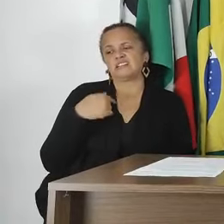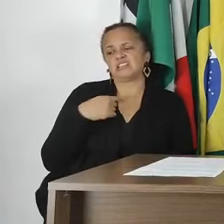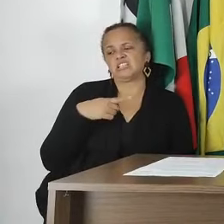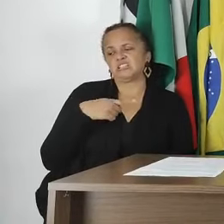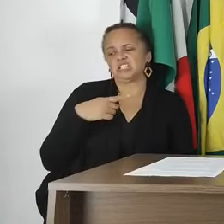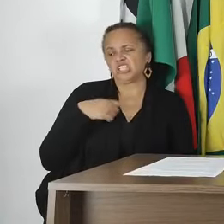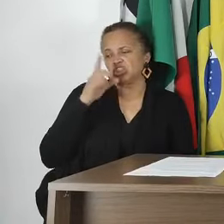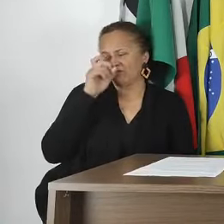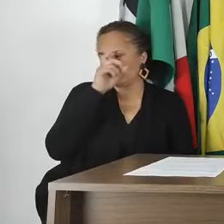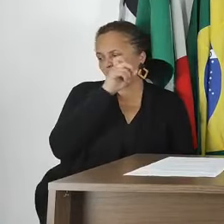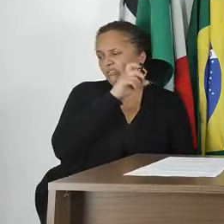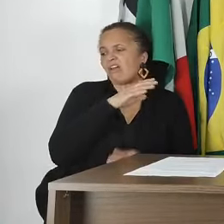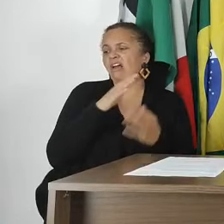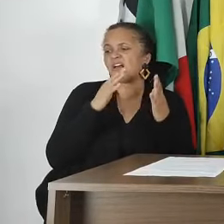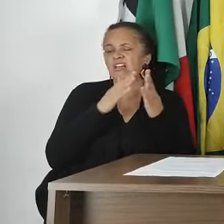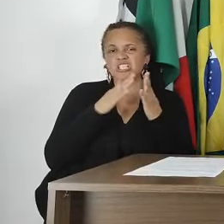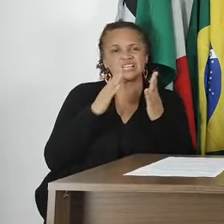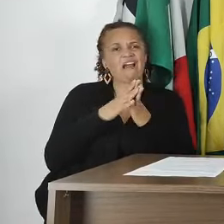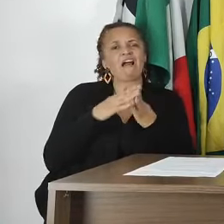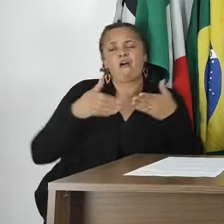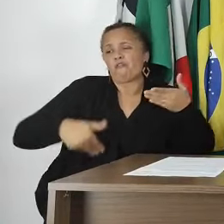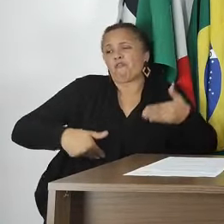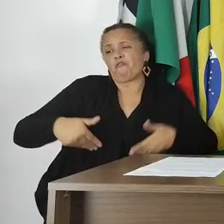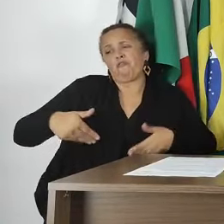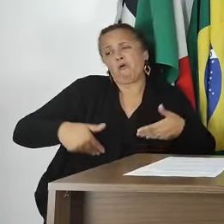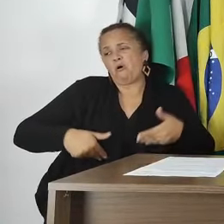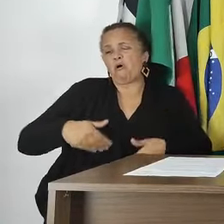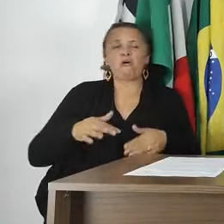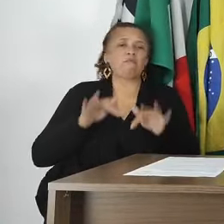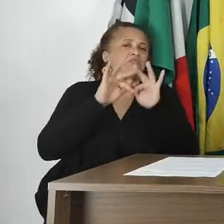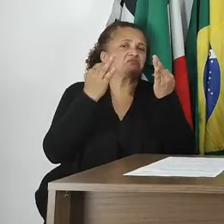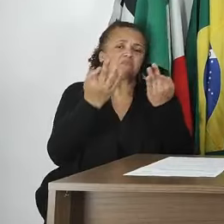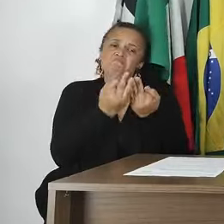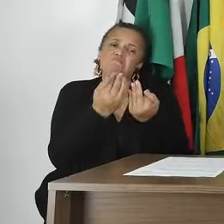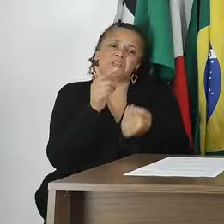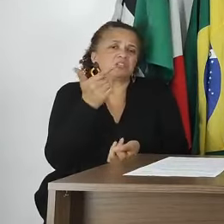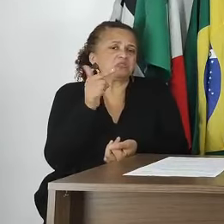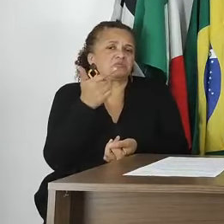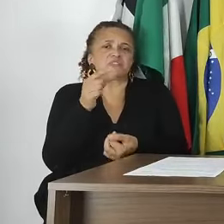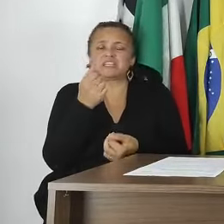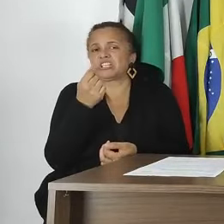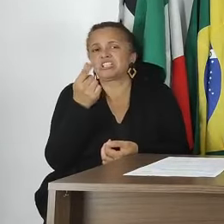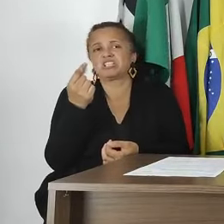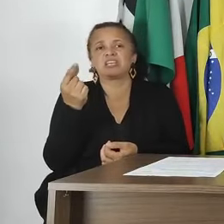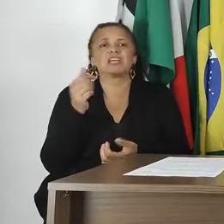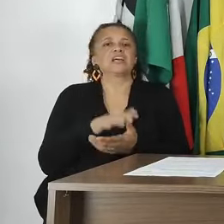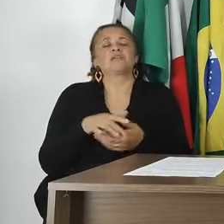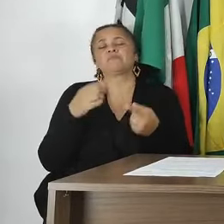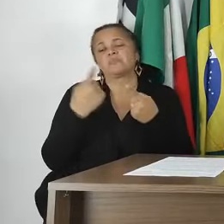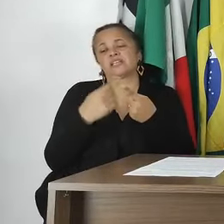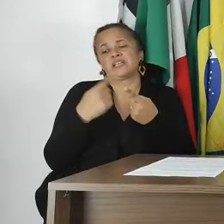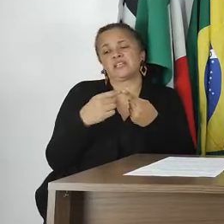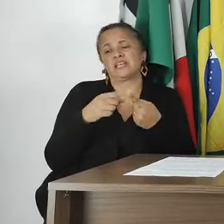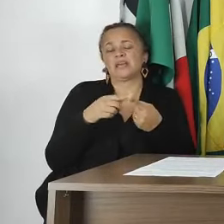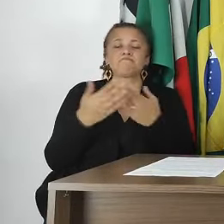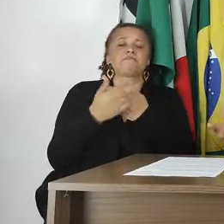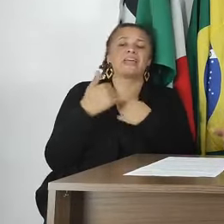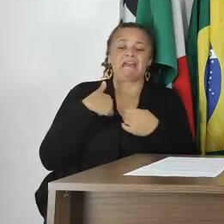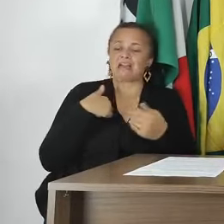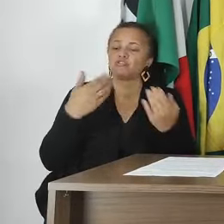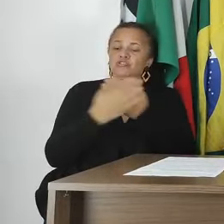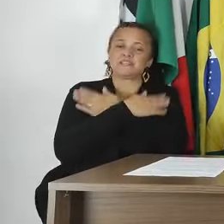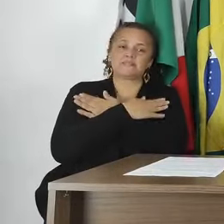minha casa, estou com fome, a minha família não tem condições de ser sustentada por mim, porque eu estou desempregado. Eu vou